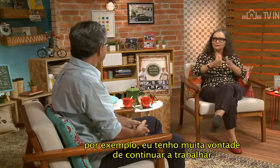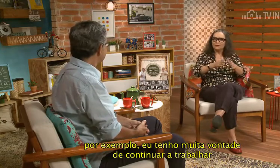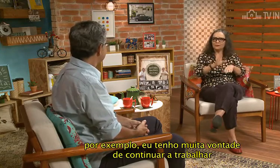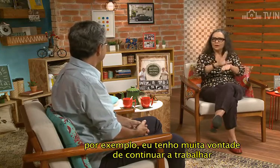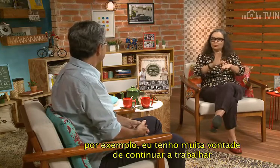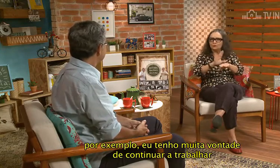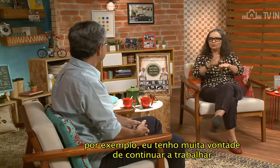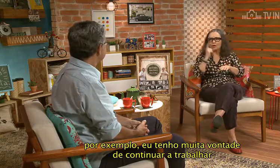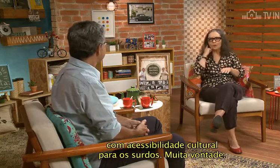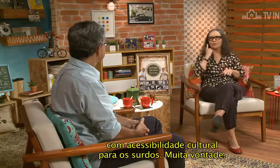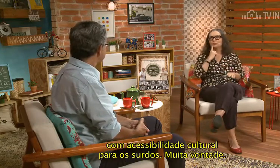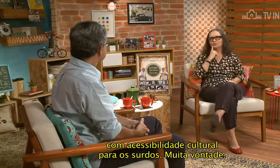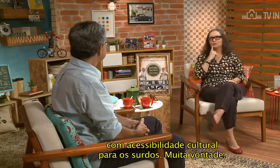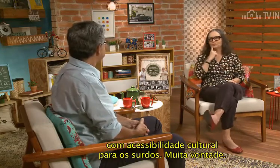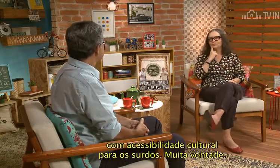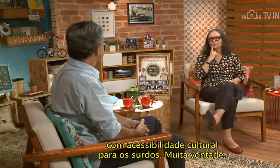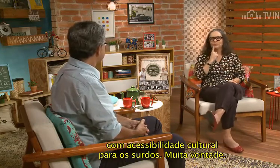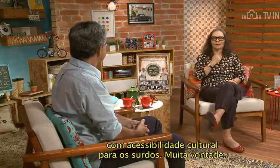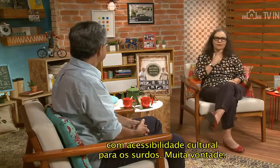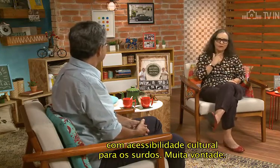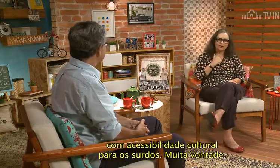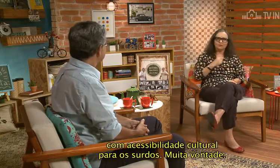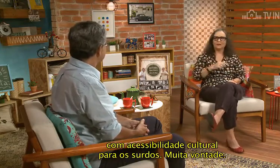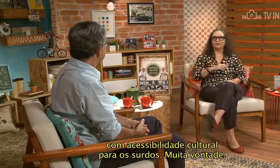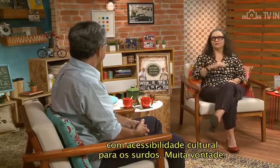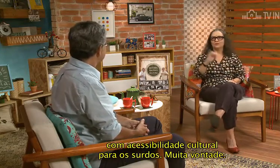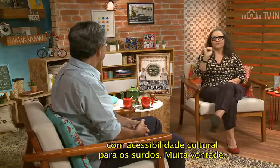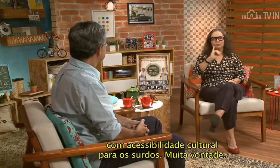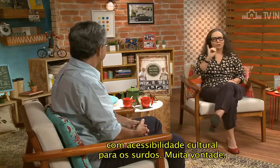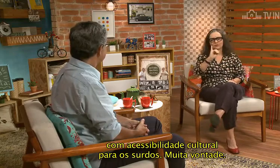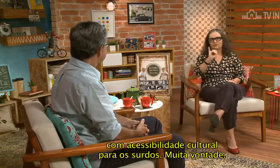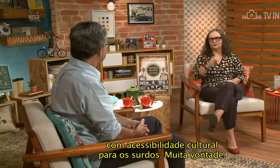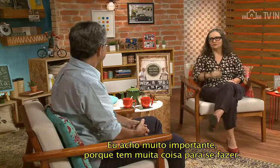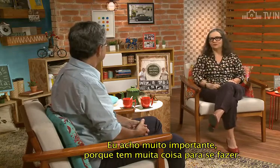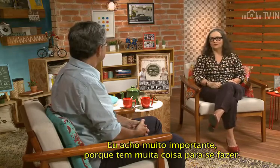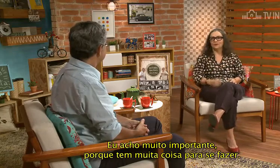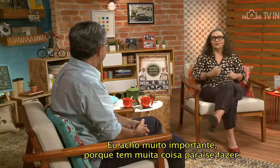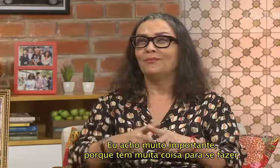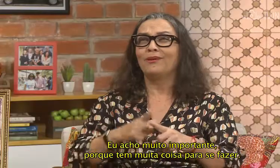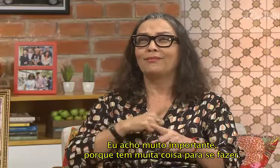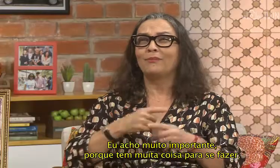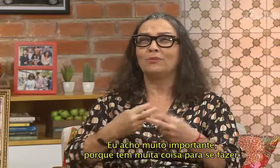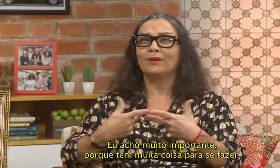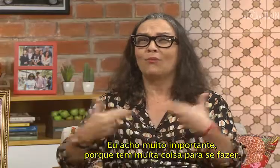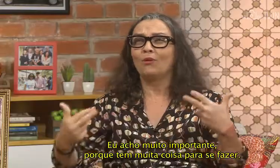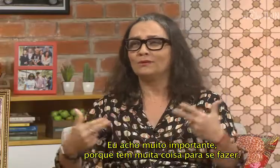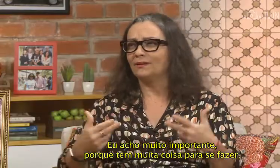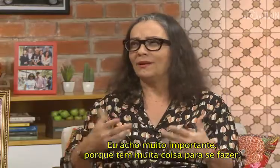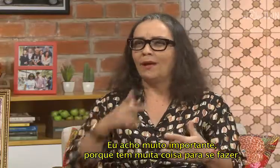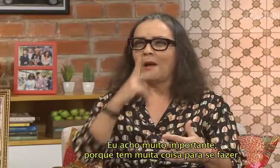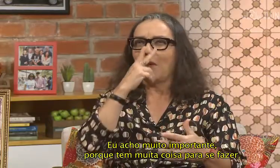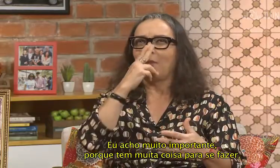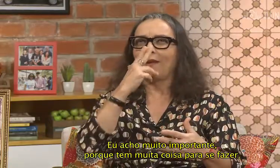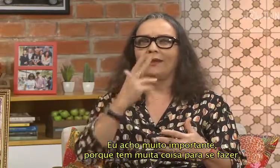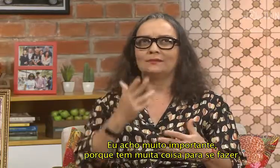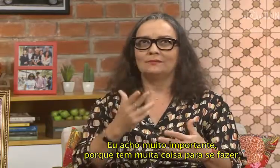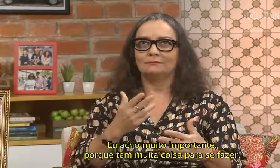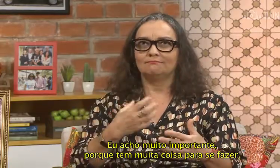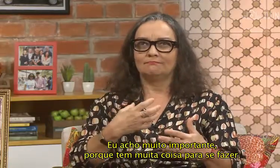trabalhar com acessibilidade cultural para os surdos. Muita vontade. Eu acho muito importante porque tem muita coisa para se fazer.